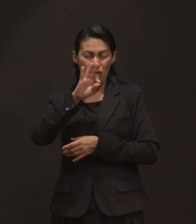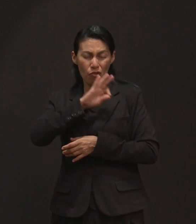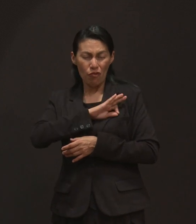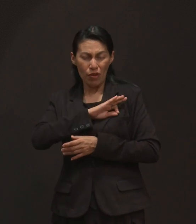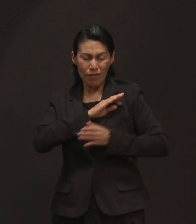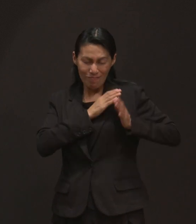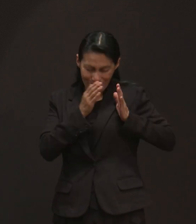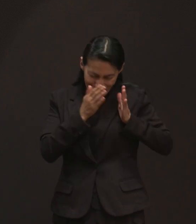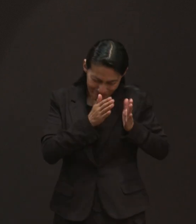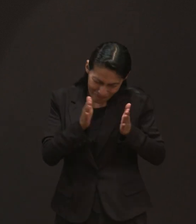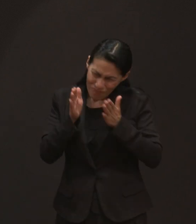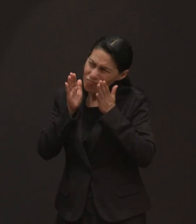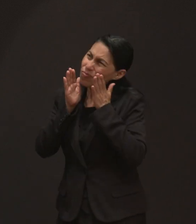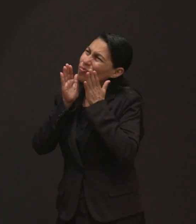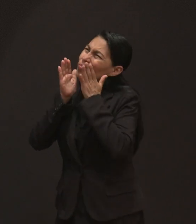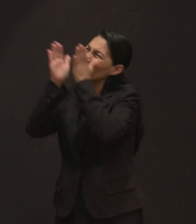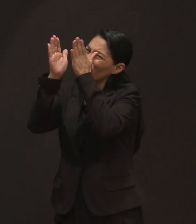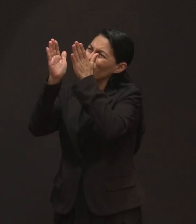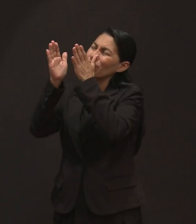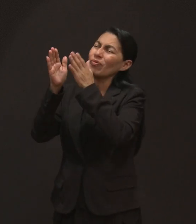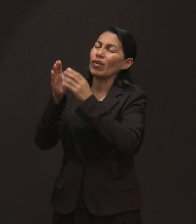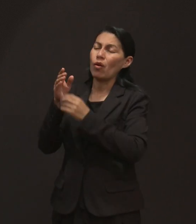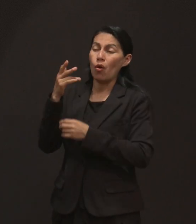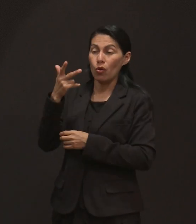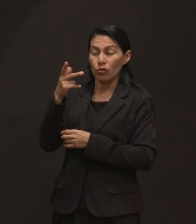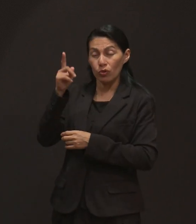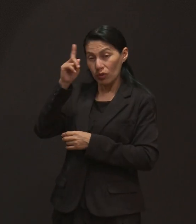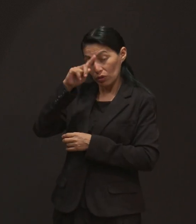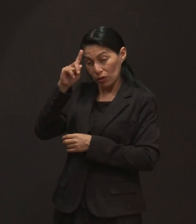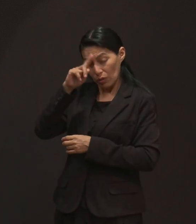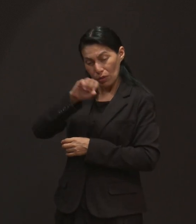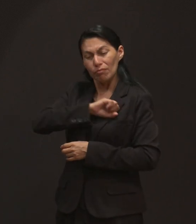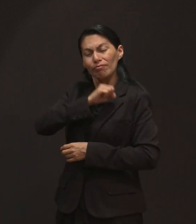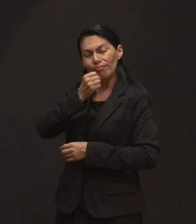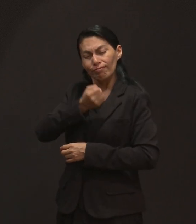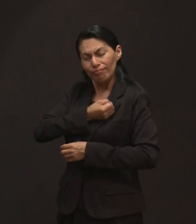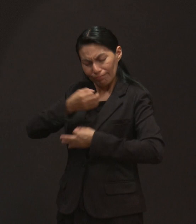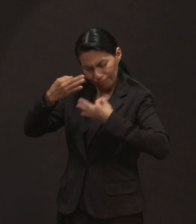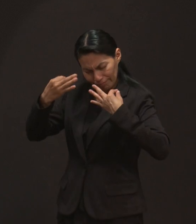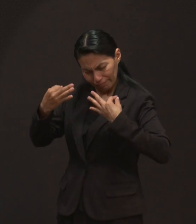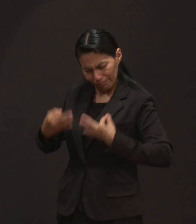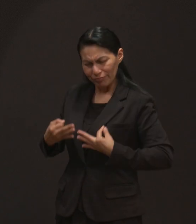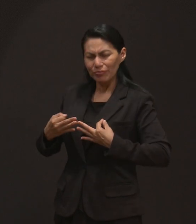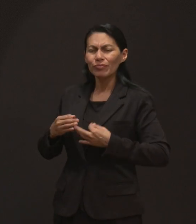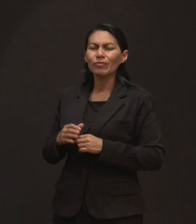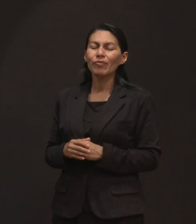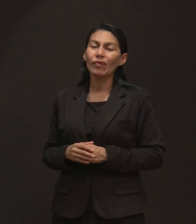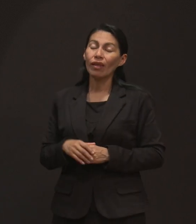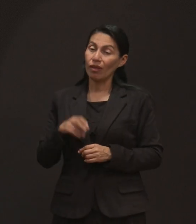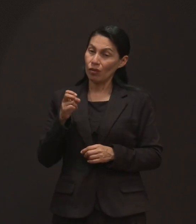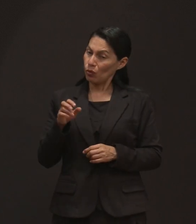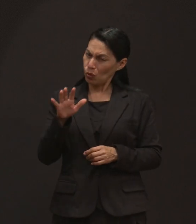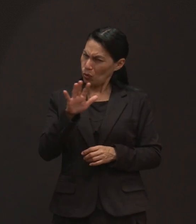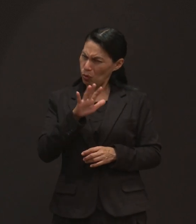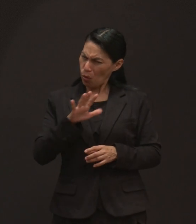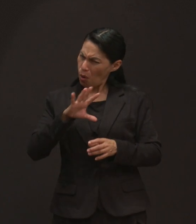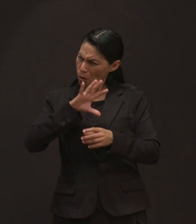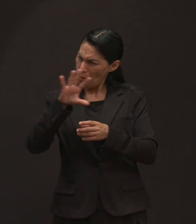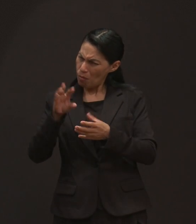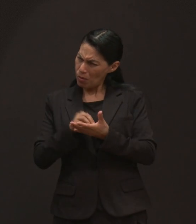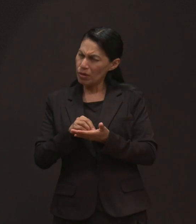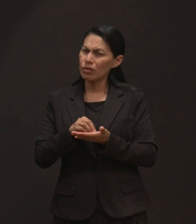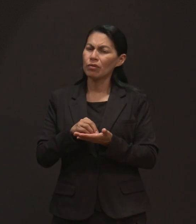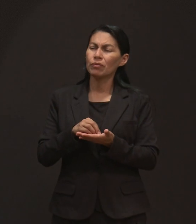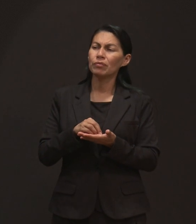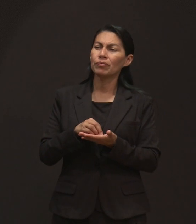de fe a ese régimen de, digámoslo así, de nuevo estilo de vida, en